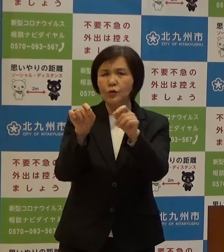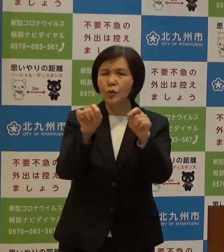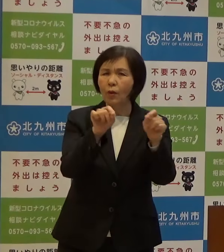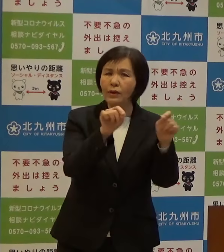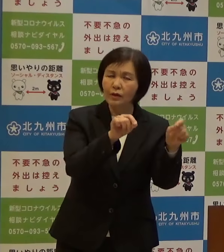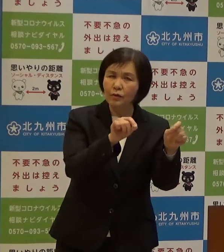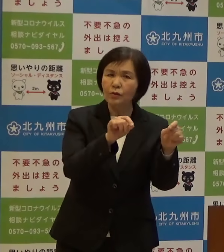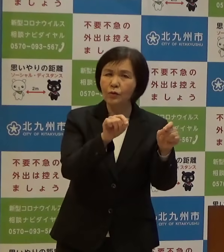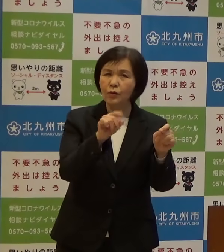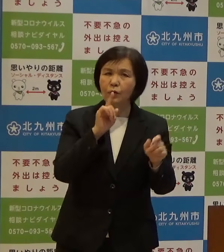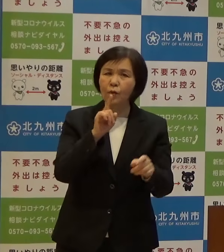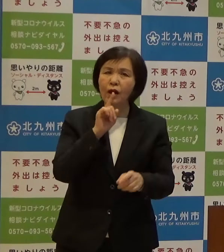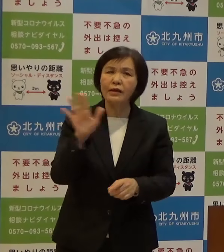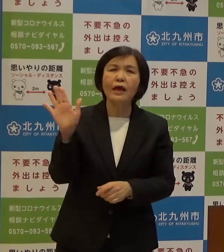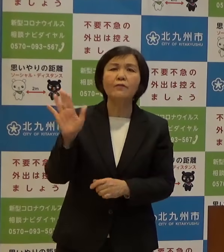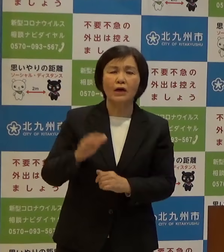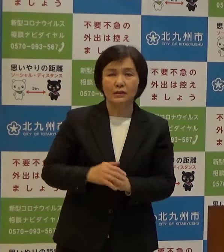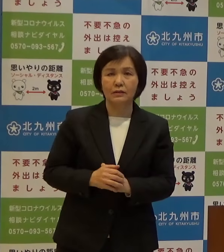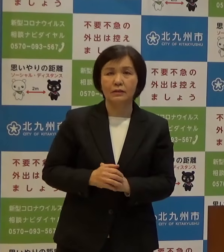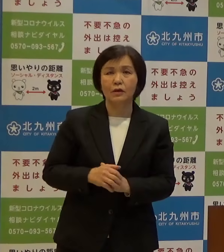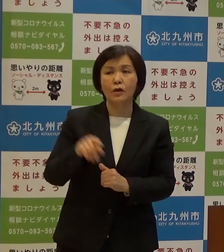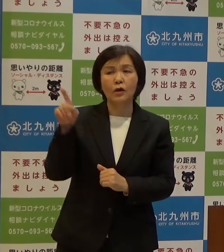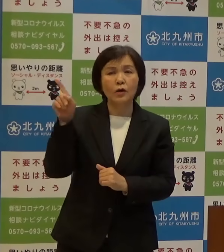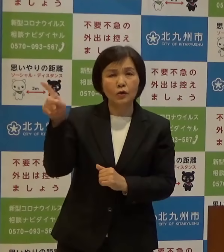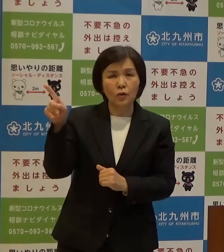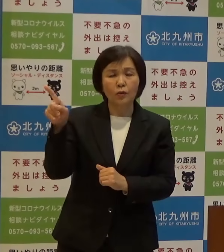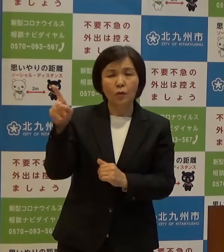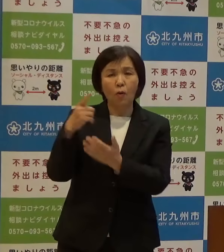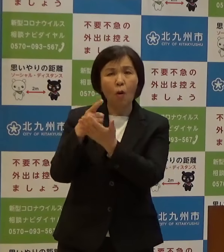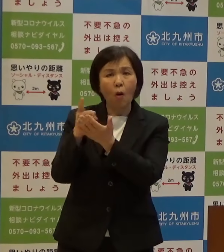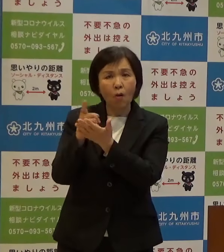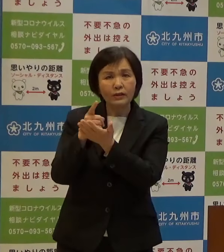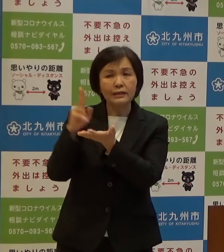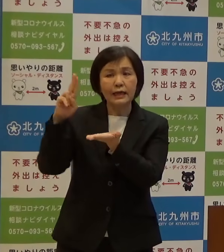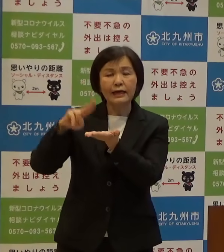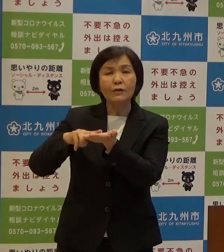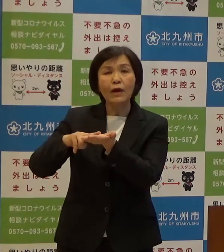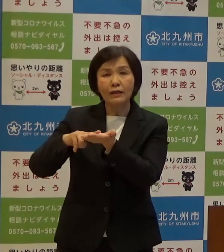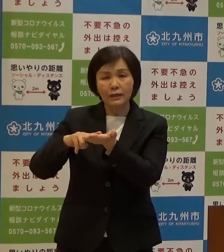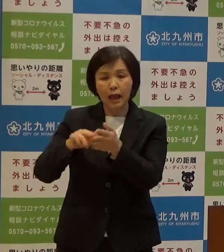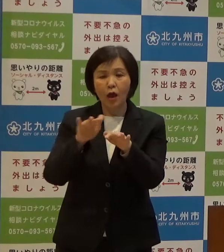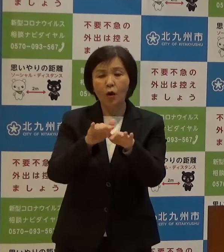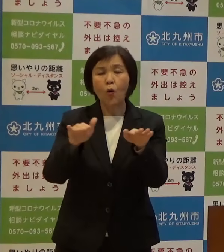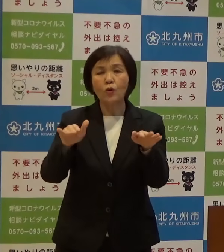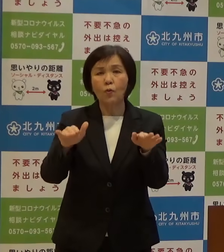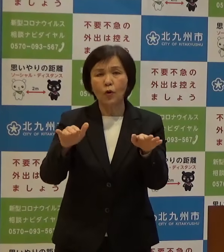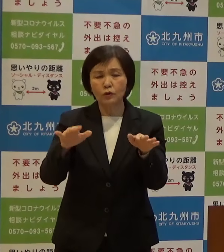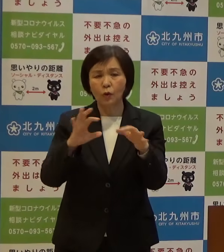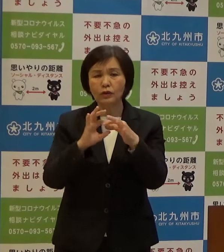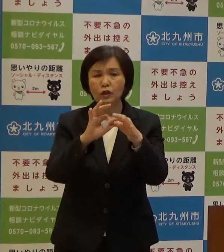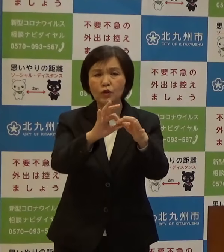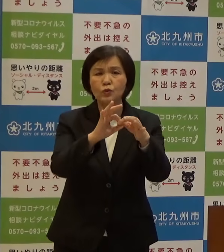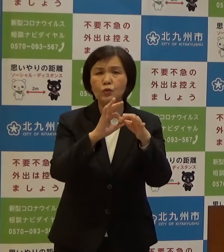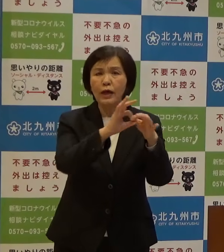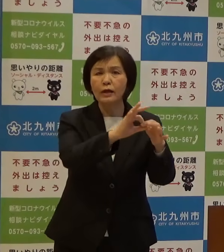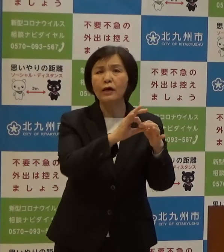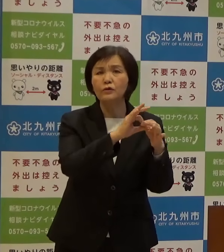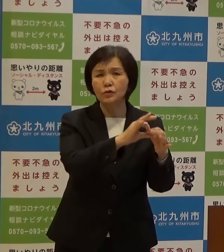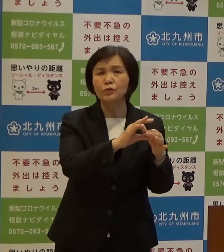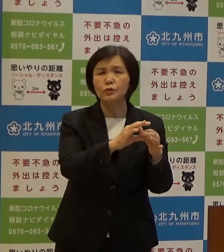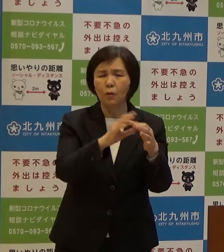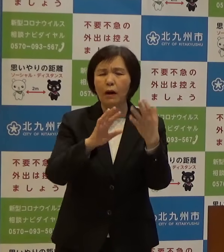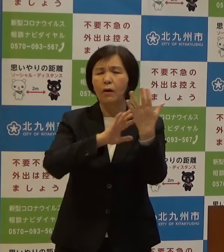て、それが決まってから保護者、子どもさんの方に通知するのは混乱が生じるということ